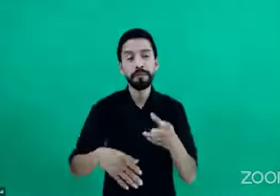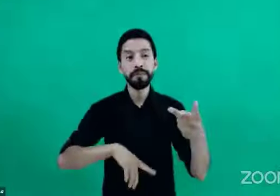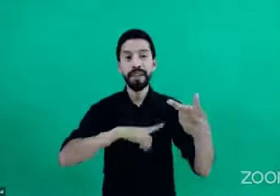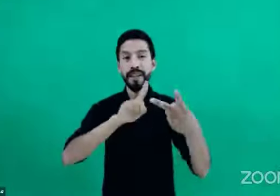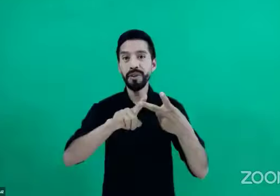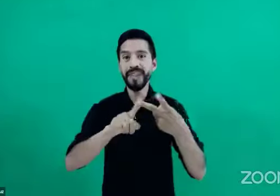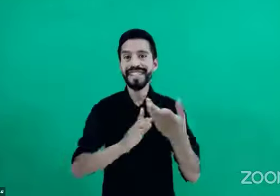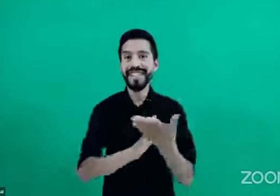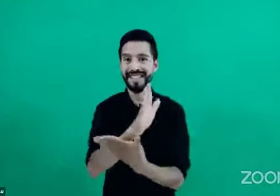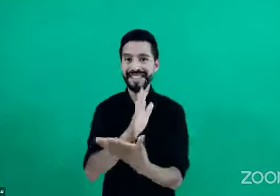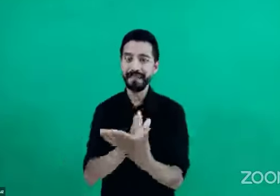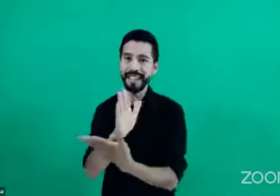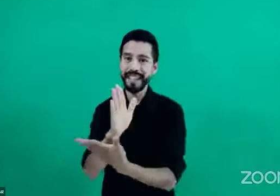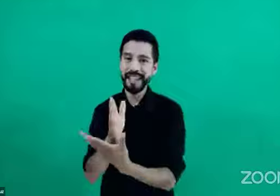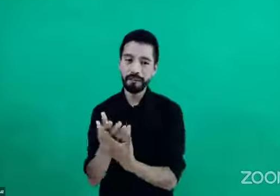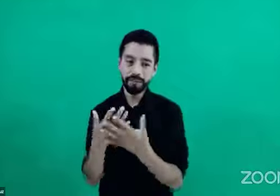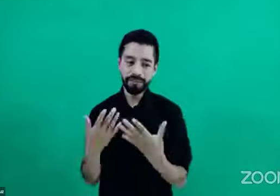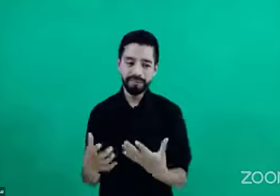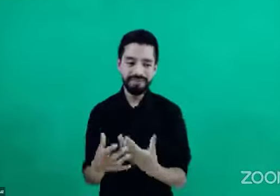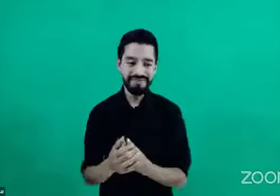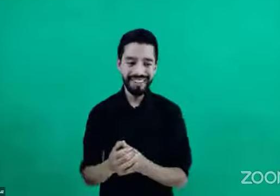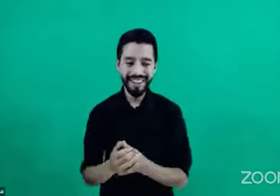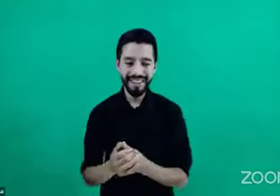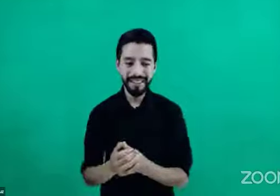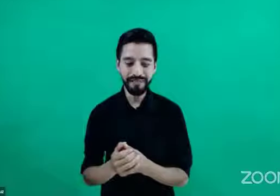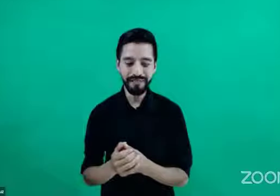conocimiento. Y otra es la accesibilidad.